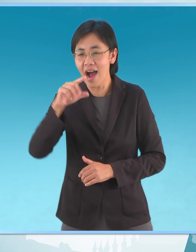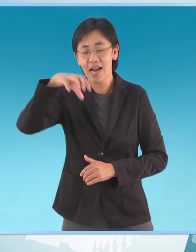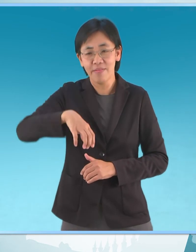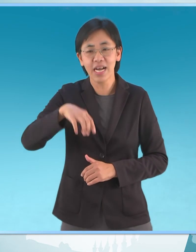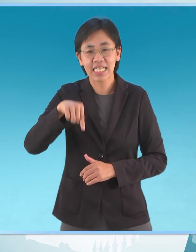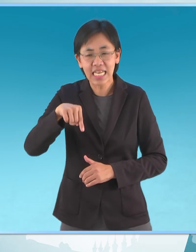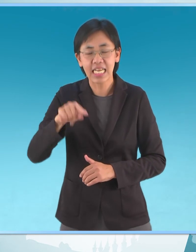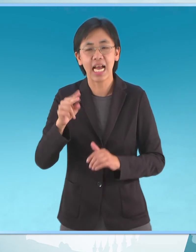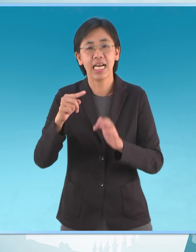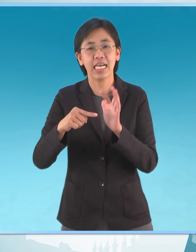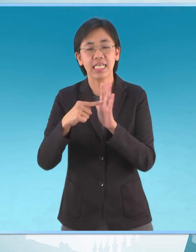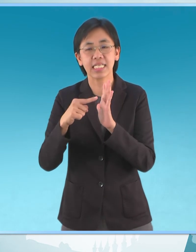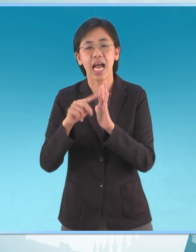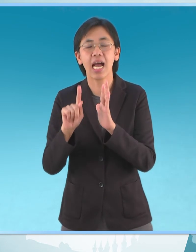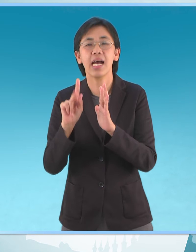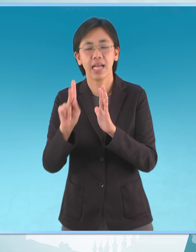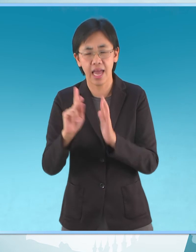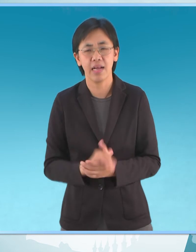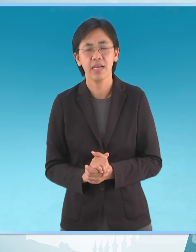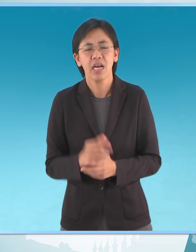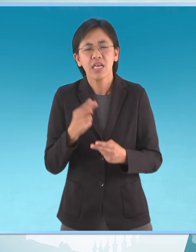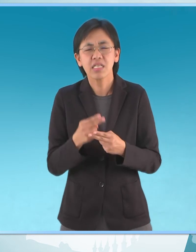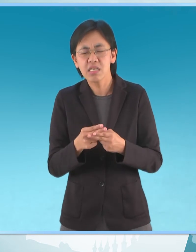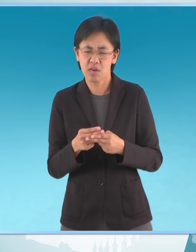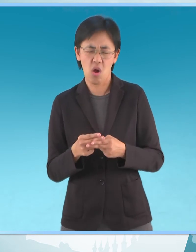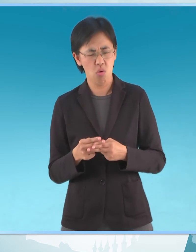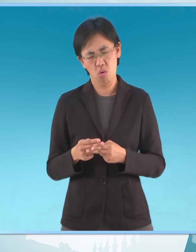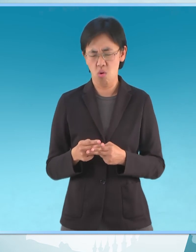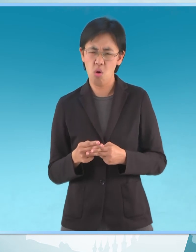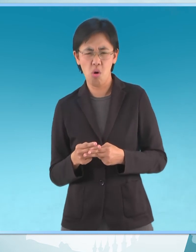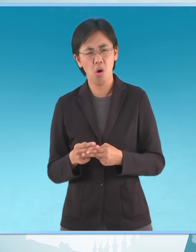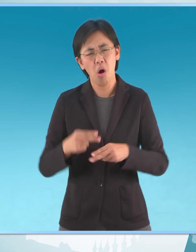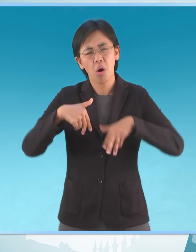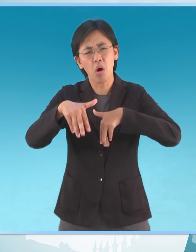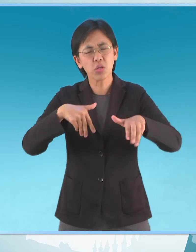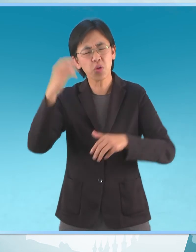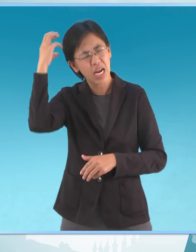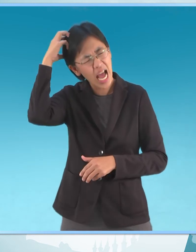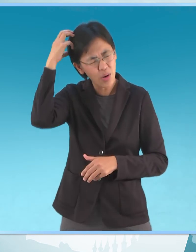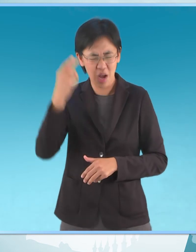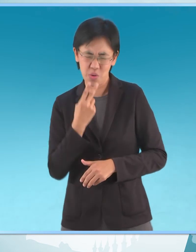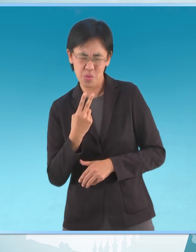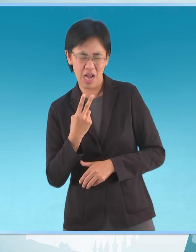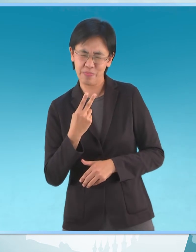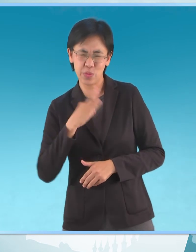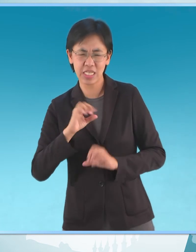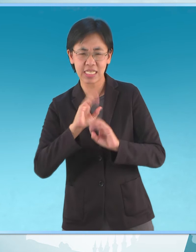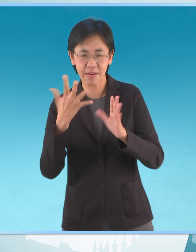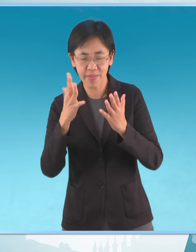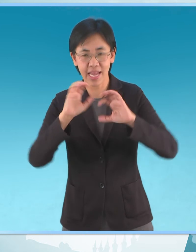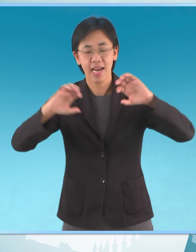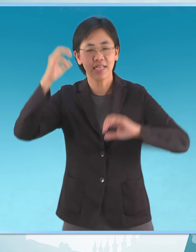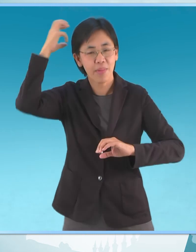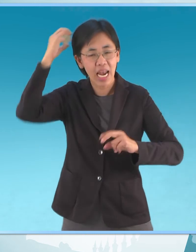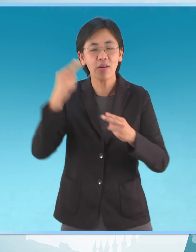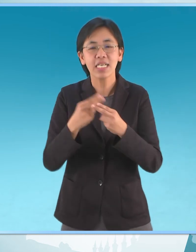เดิมนั้นแขวงนี้มีชื่อว่าแขวงท่าแขกครับแต่เนื่องจากว่าชื่อท่าแขกไม่สะท้อนถึงความเป็นชนชาติลาวได้ดีเพีย